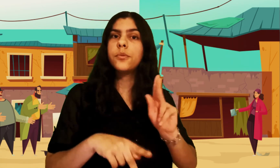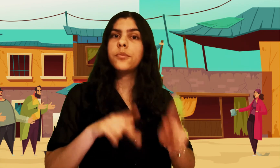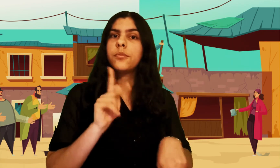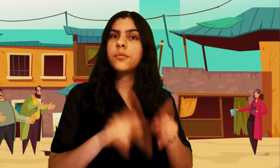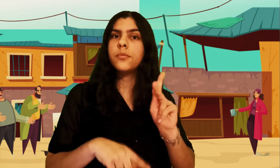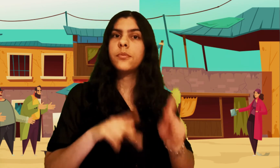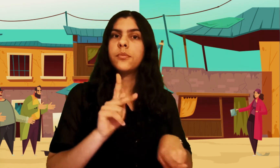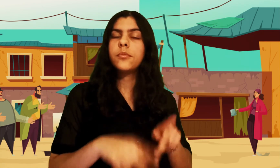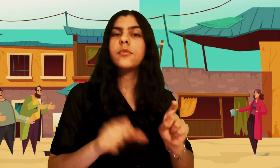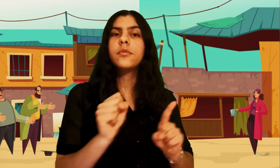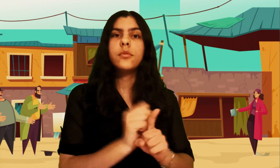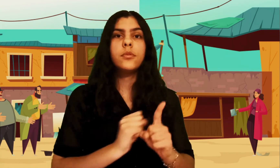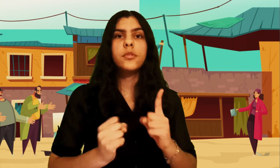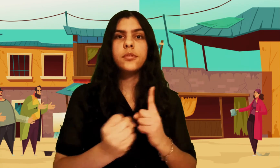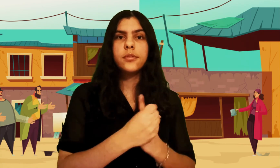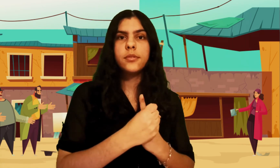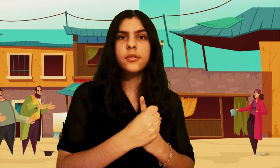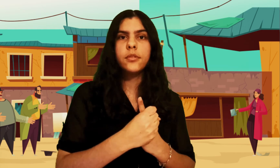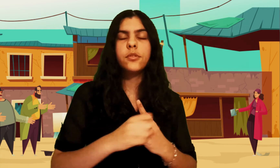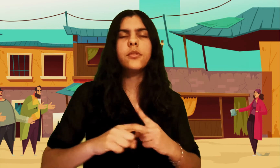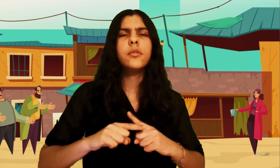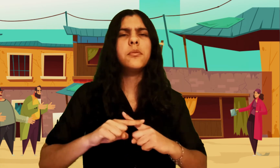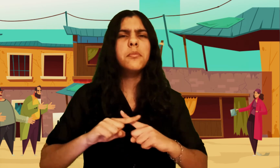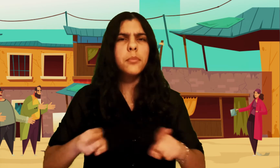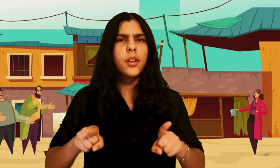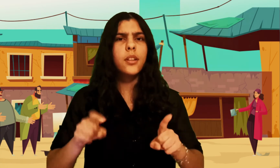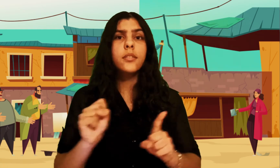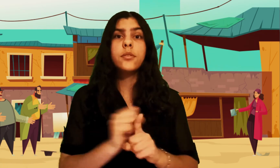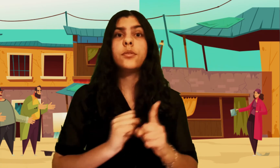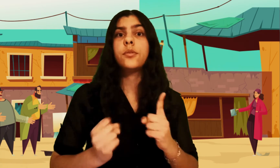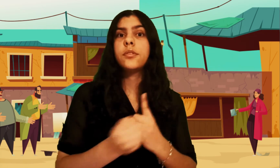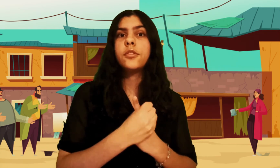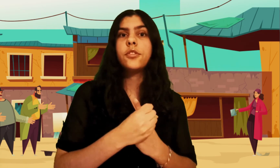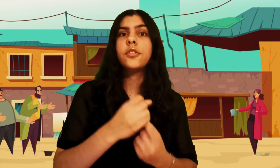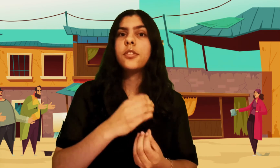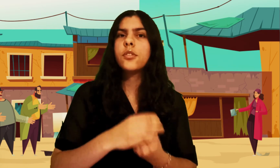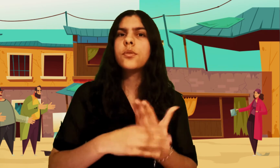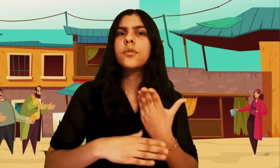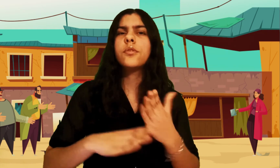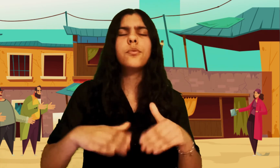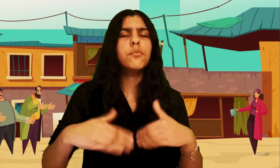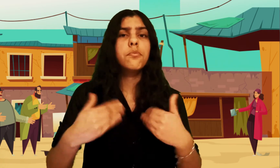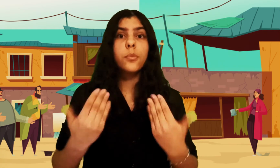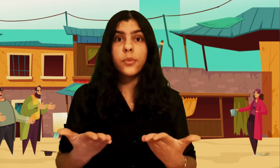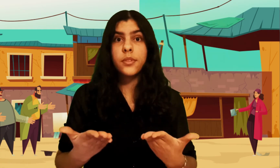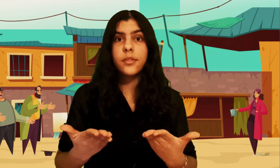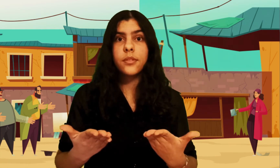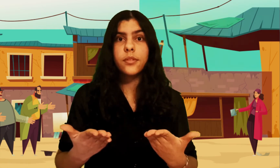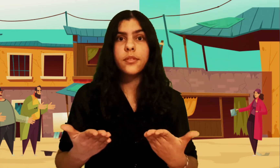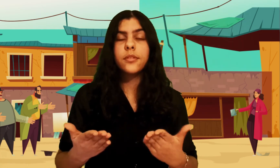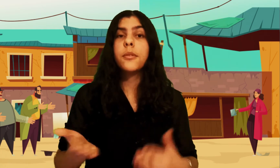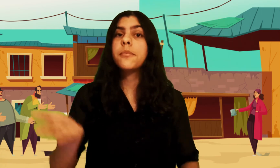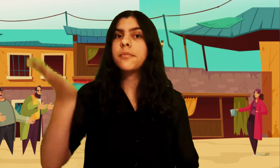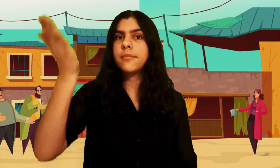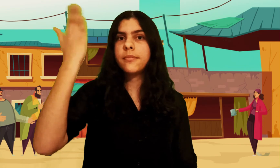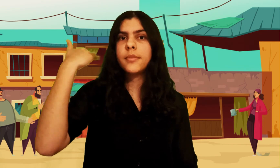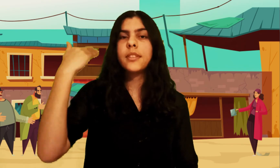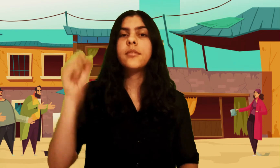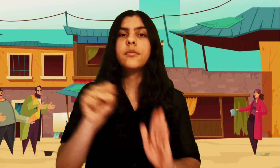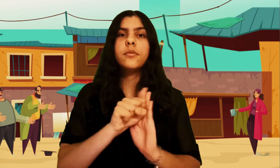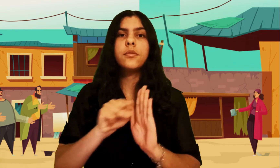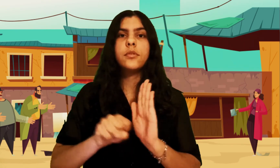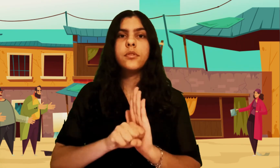Pessoas, população, a sociedade. Mas a sociologia surgiu quando?